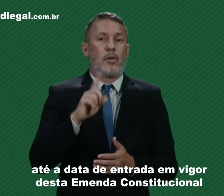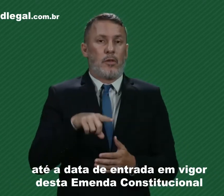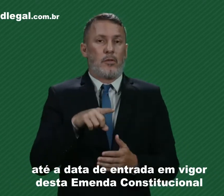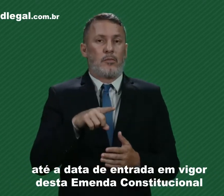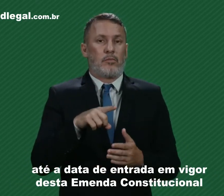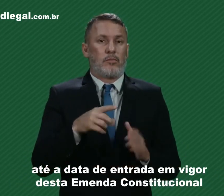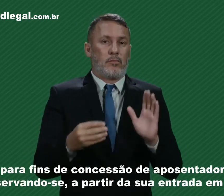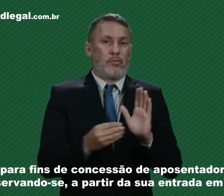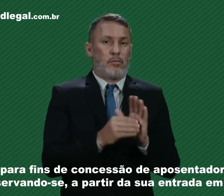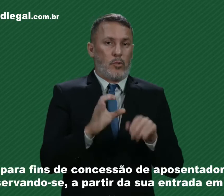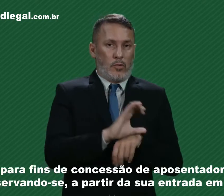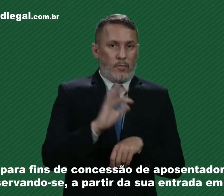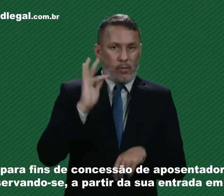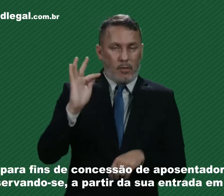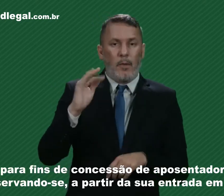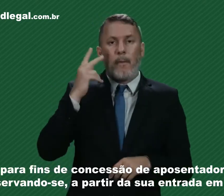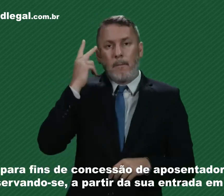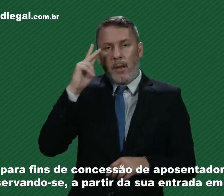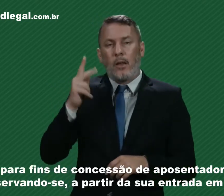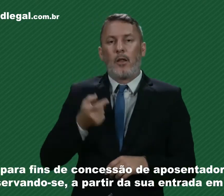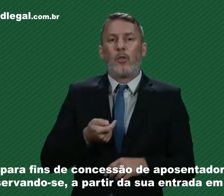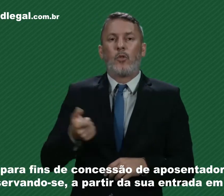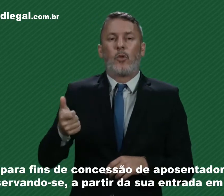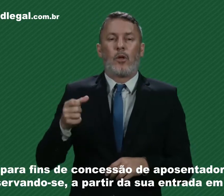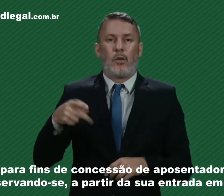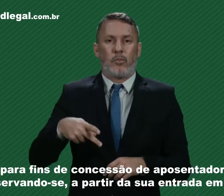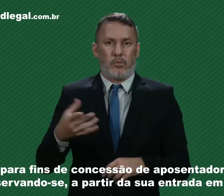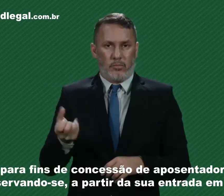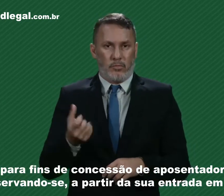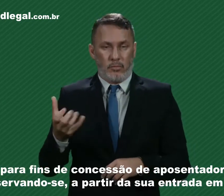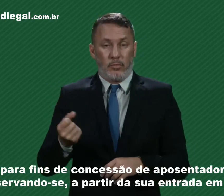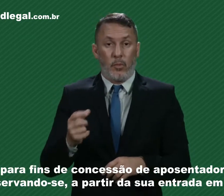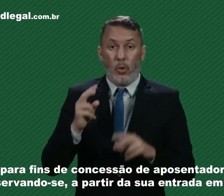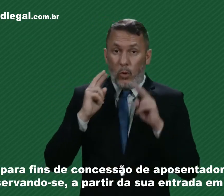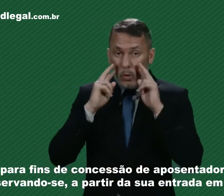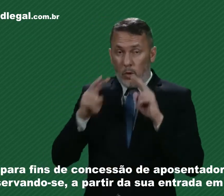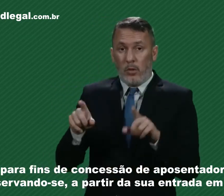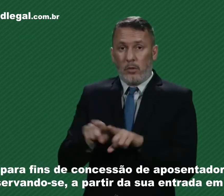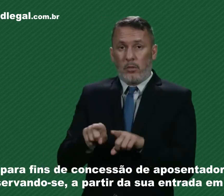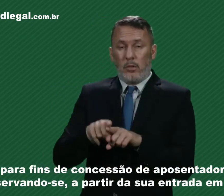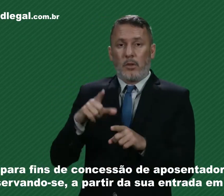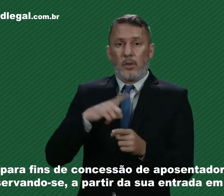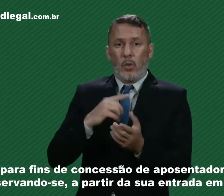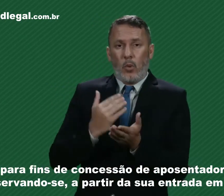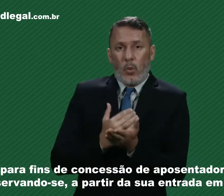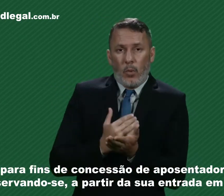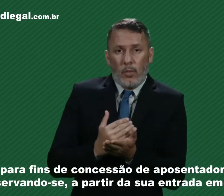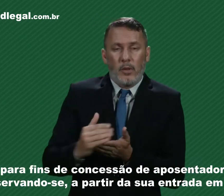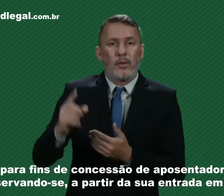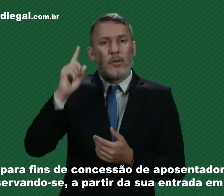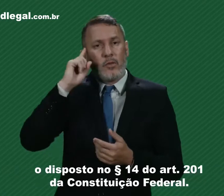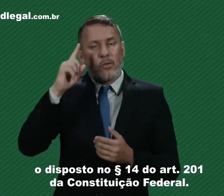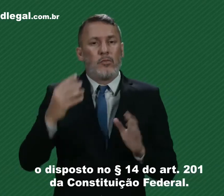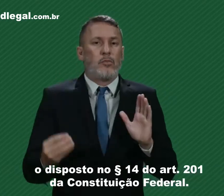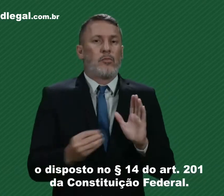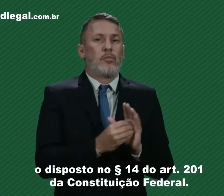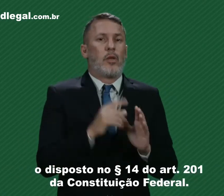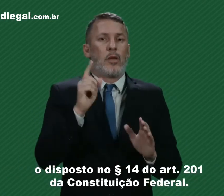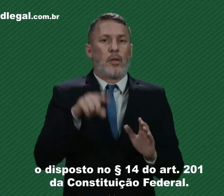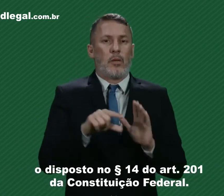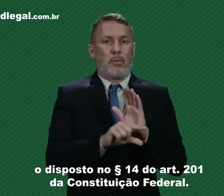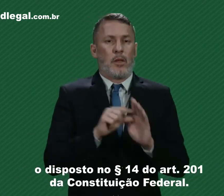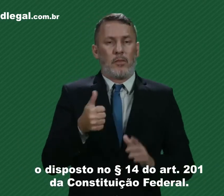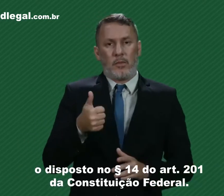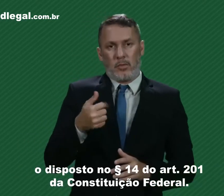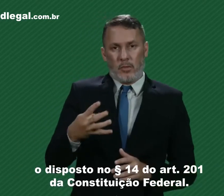emenda constitucional para fins de concessão de aposentadoria, observando-se a partir da sua entrada em vigor o disposto